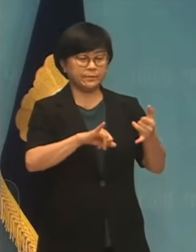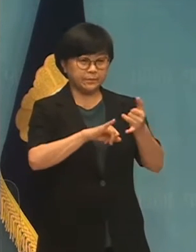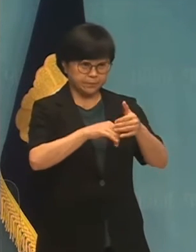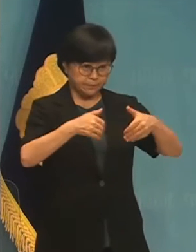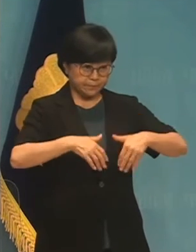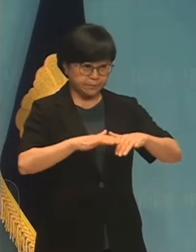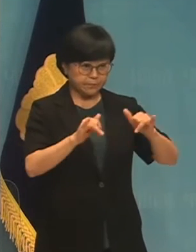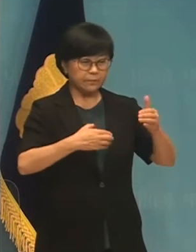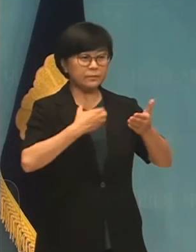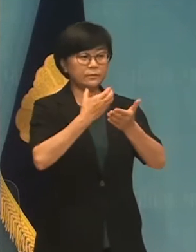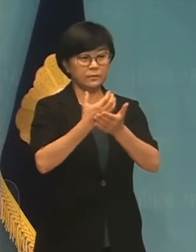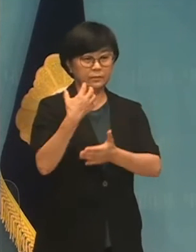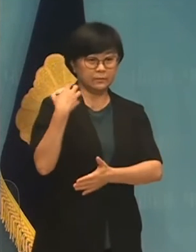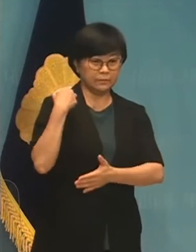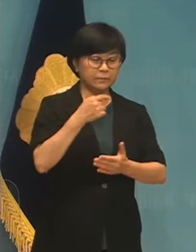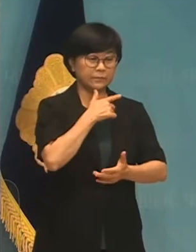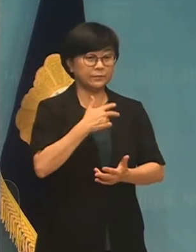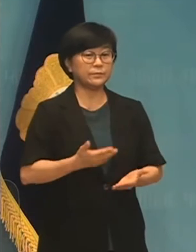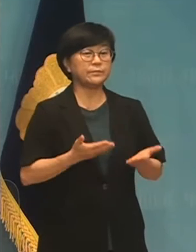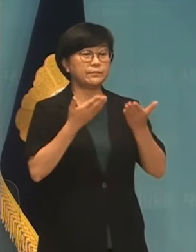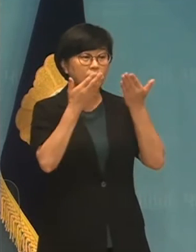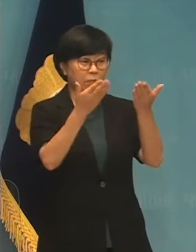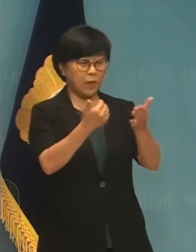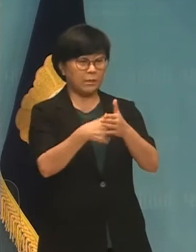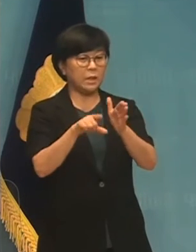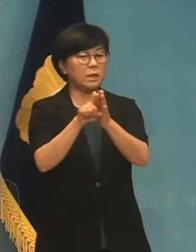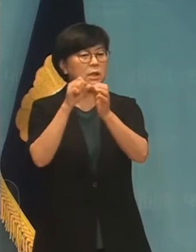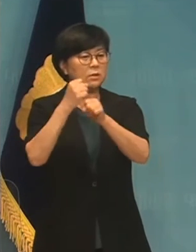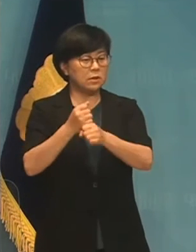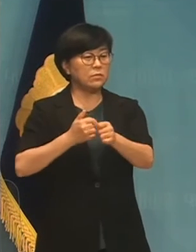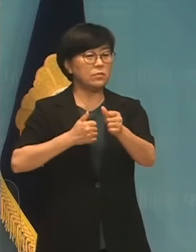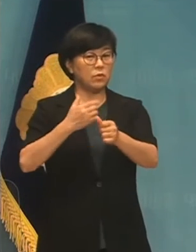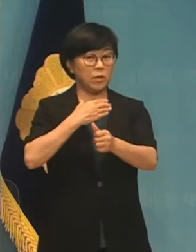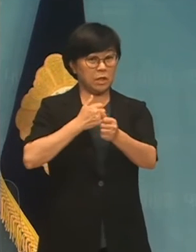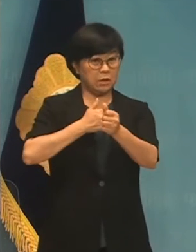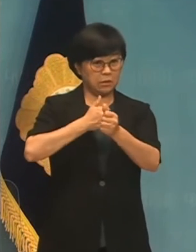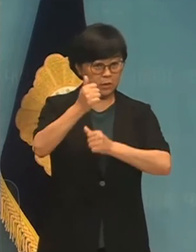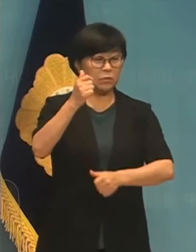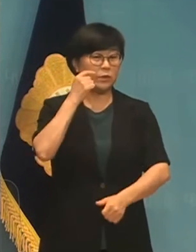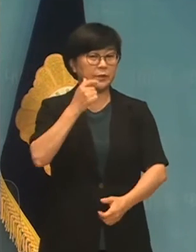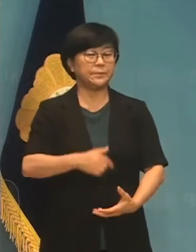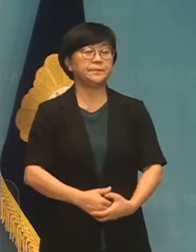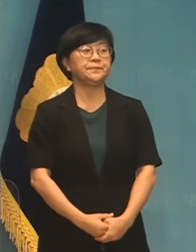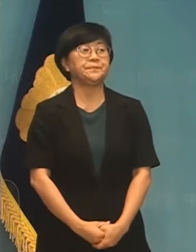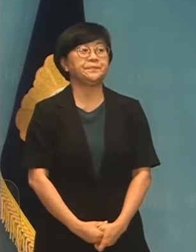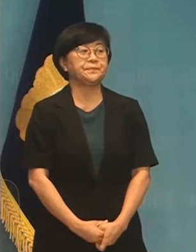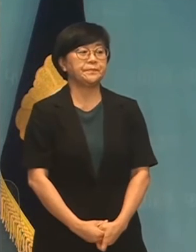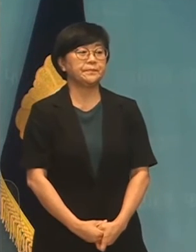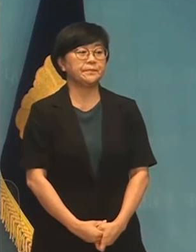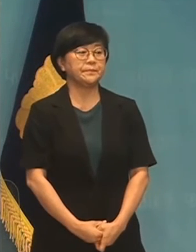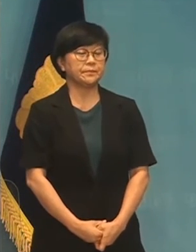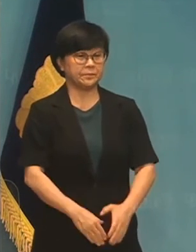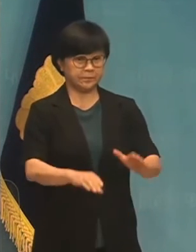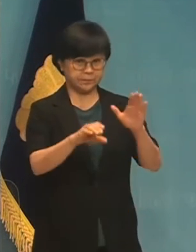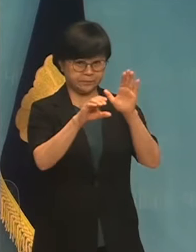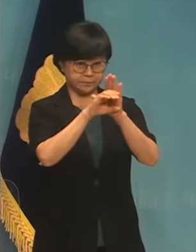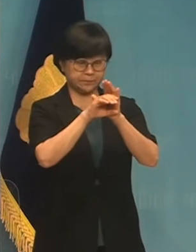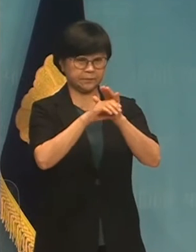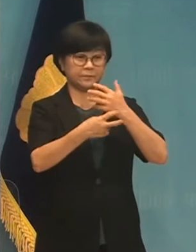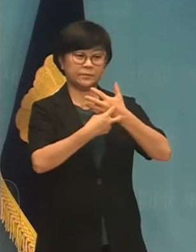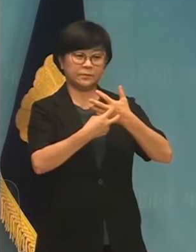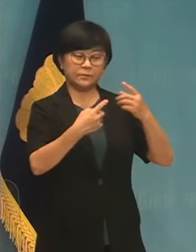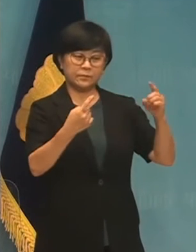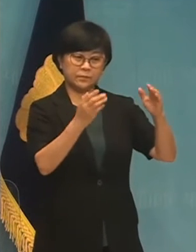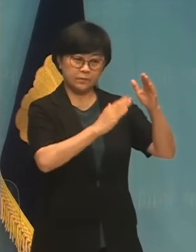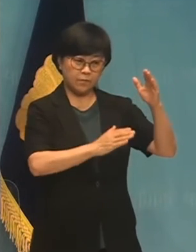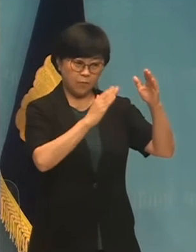노동자들의 감동적인 책임과 헌신에만 기대어 이 위기를 더 이상 이겨낼 수는 없습니다. 코로나 의료기관의